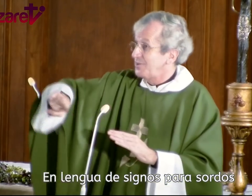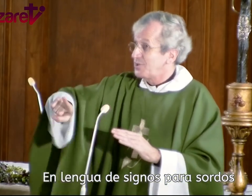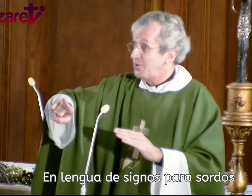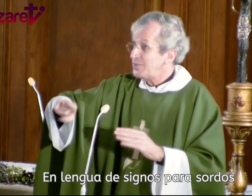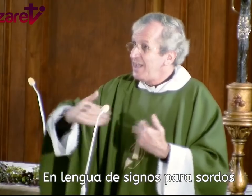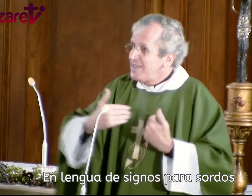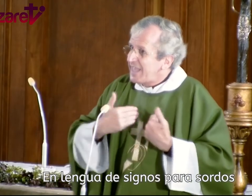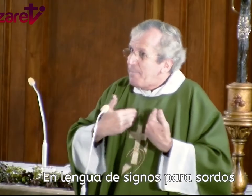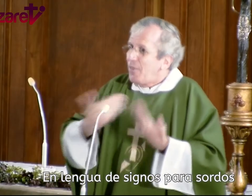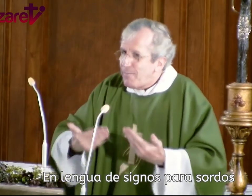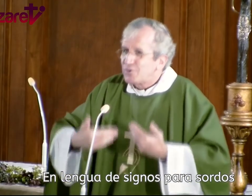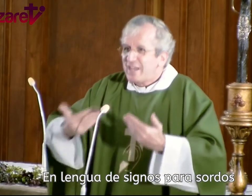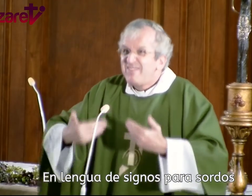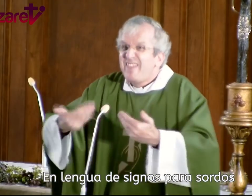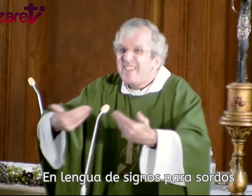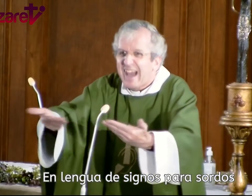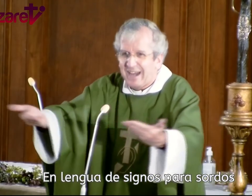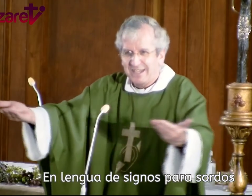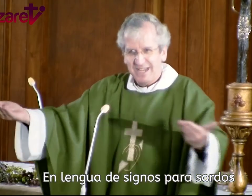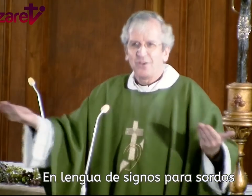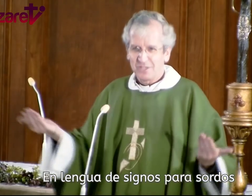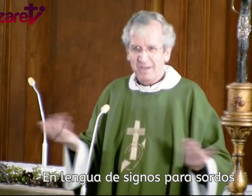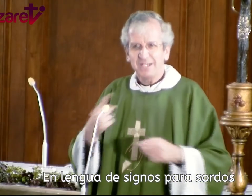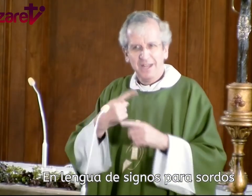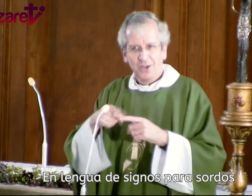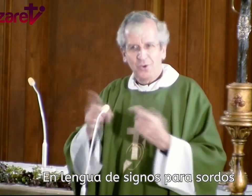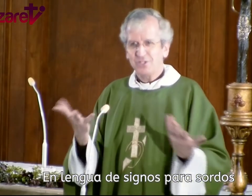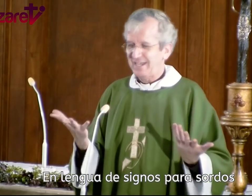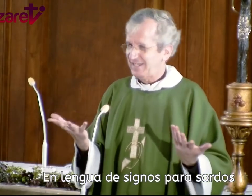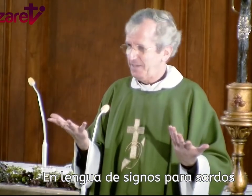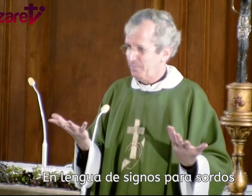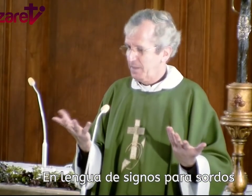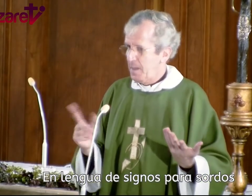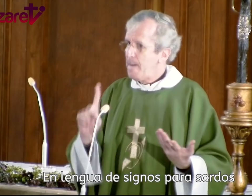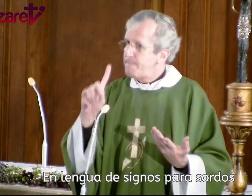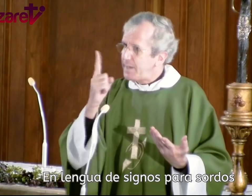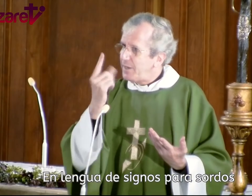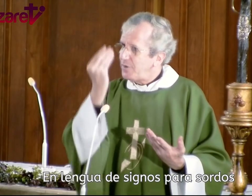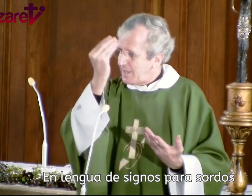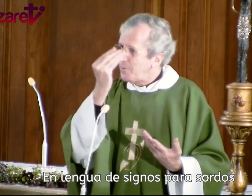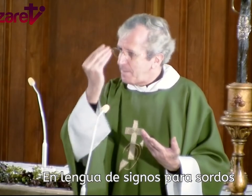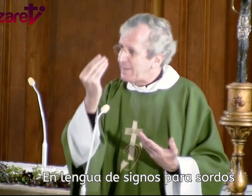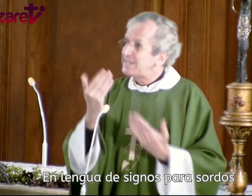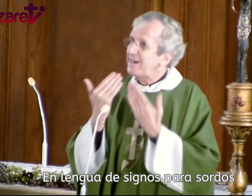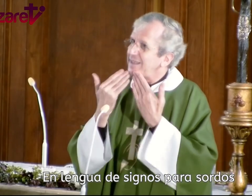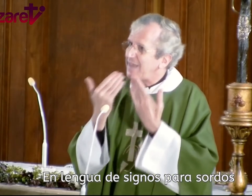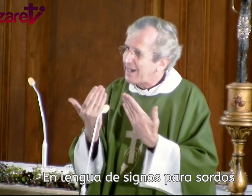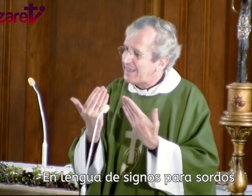nosotros De que podamos Dedicarles A los demás Cosas Primero Iría muy bien Pensar Y dar gracias